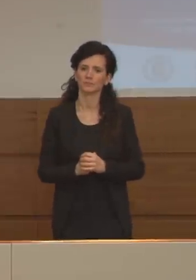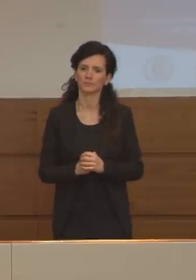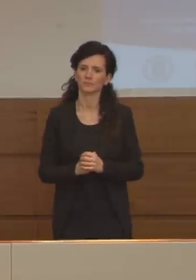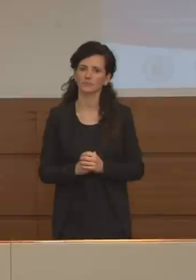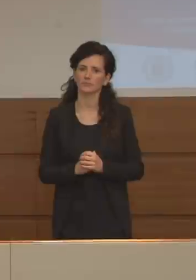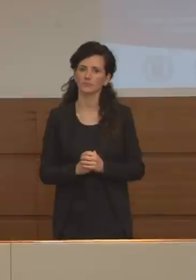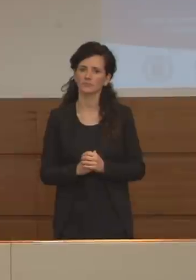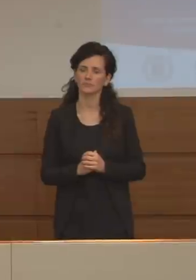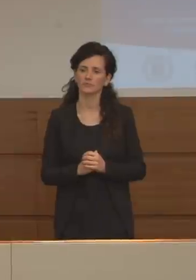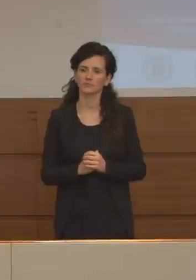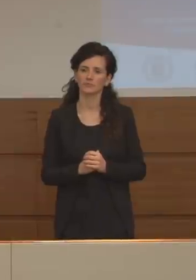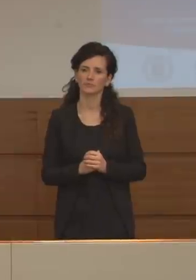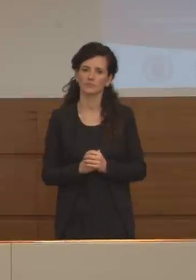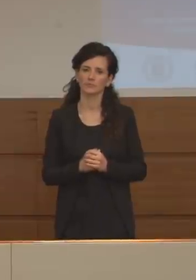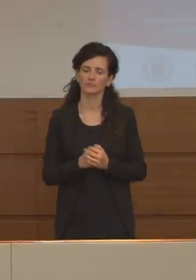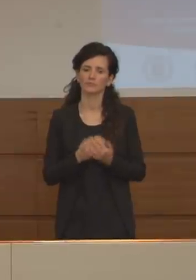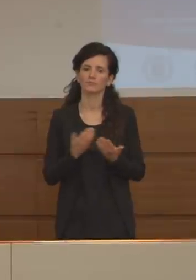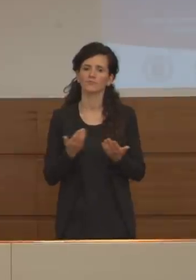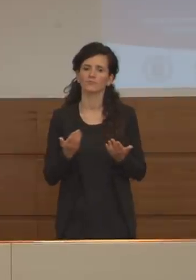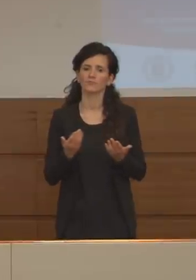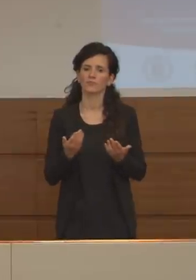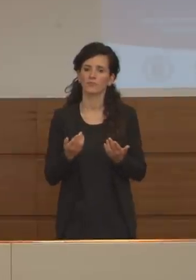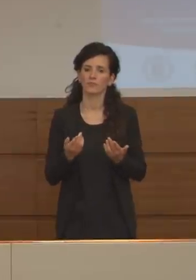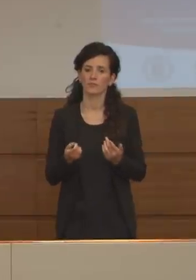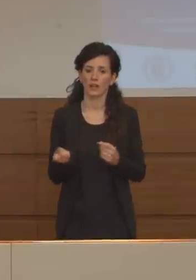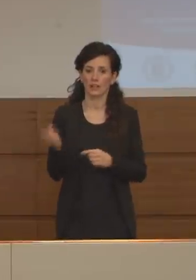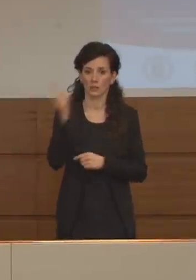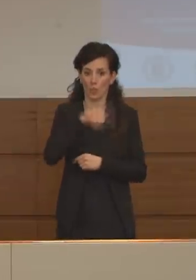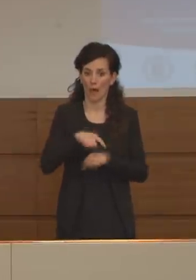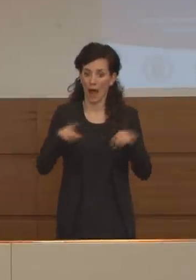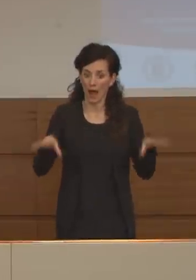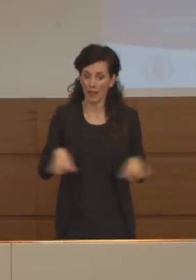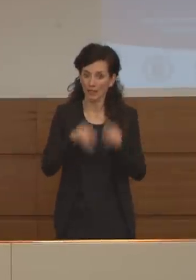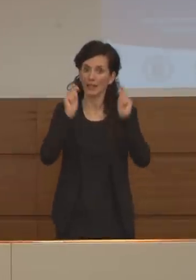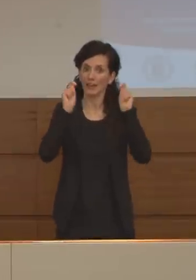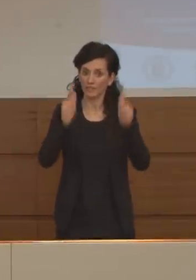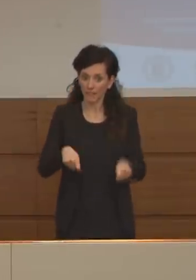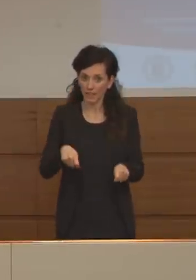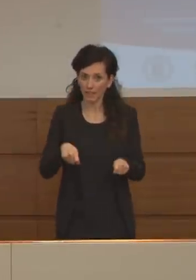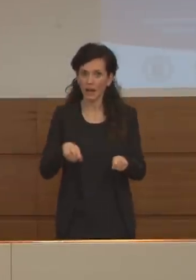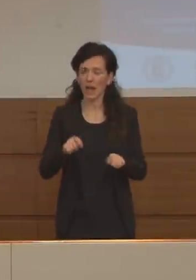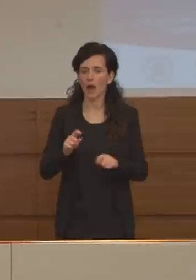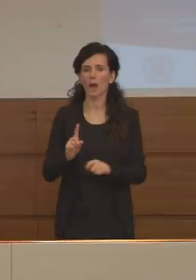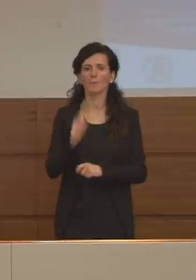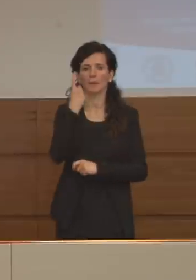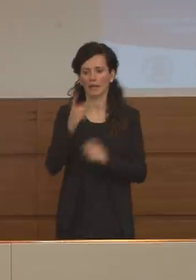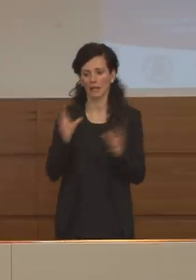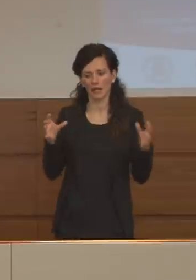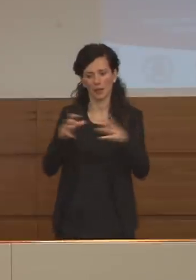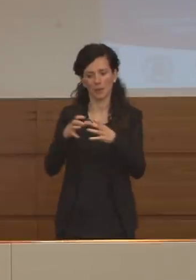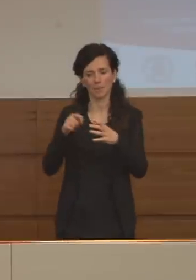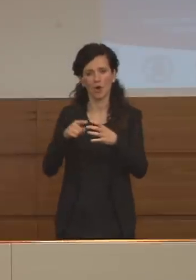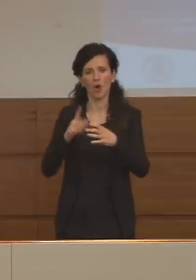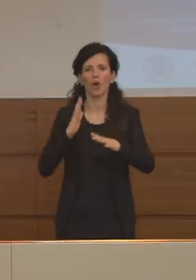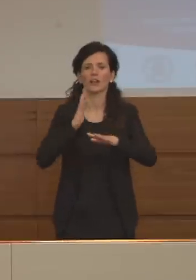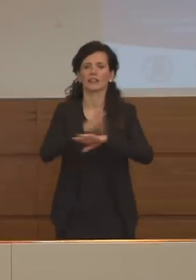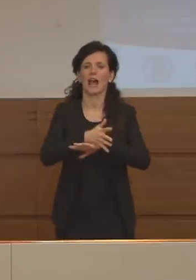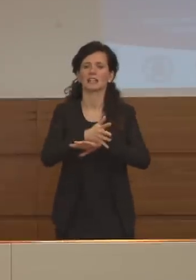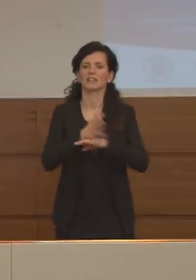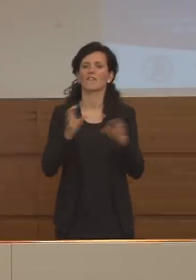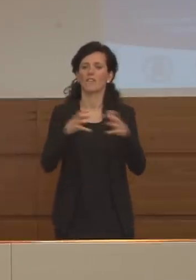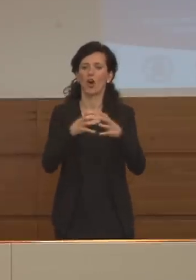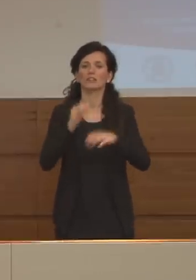voglio anche ricordare che domani da domani e domenica partiranno partirà il primo contingente della task force e